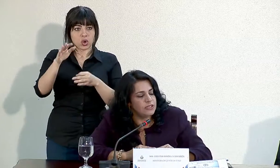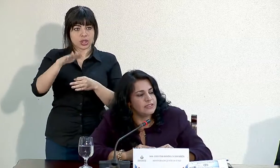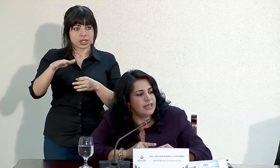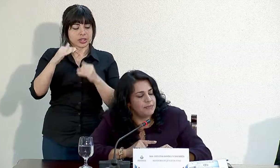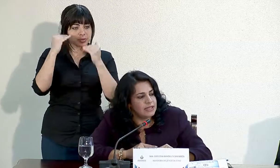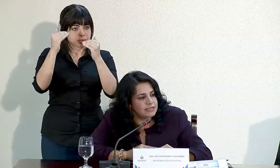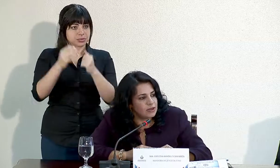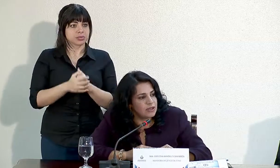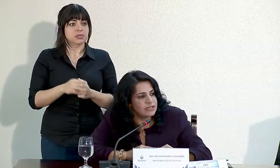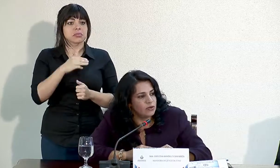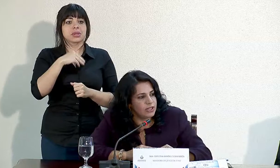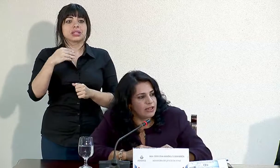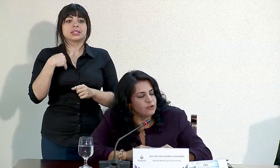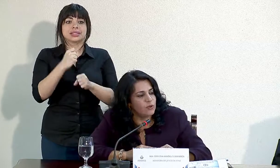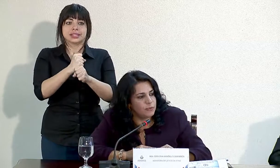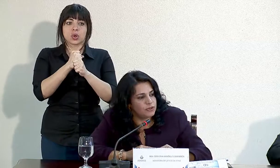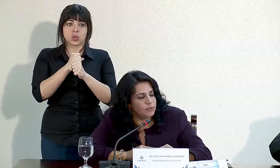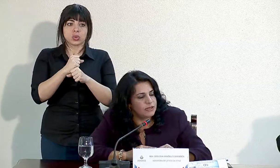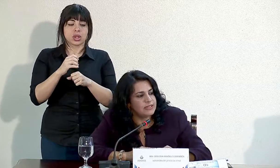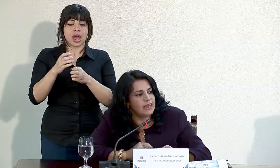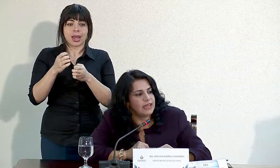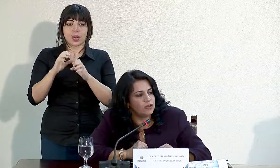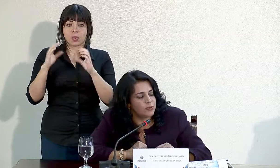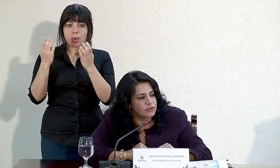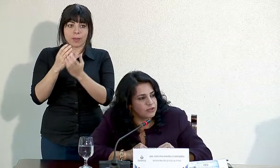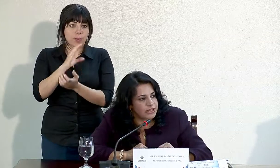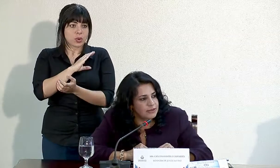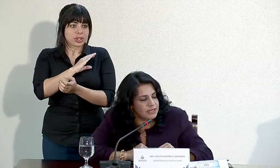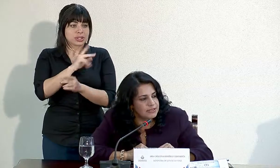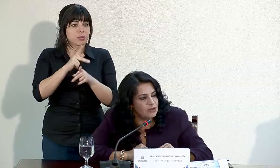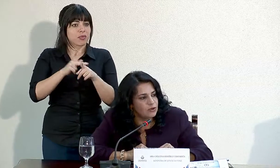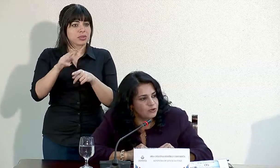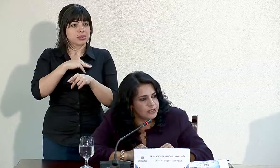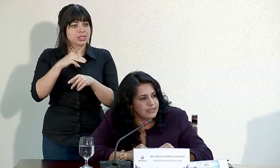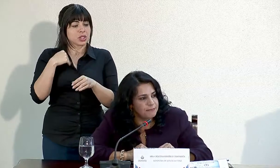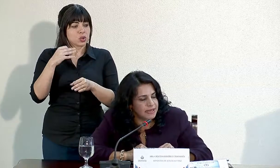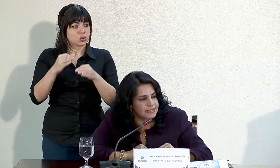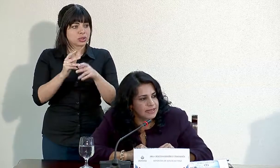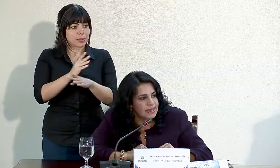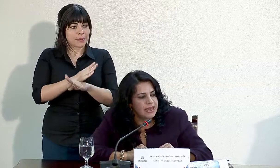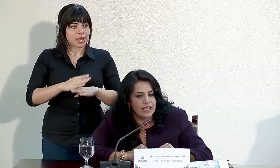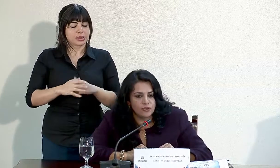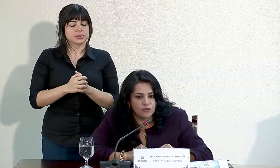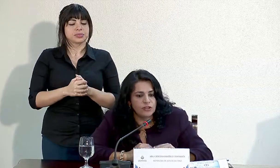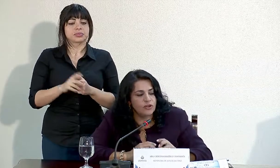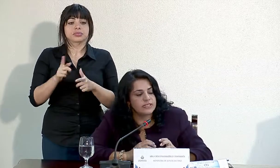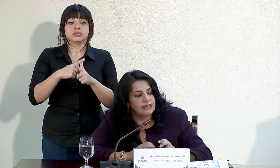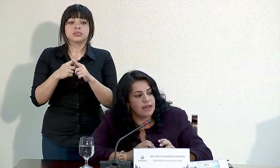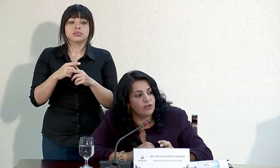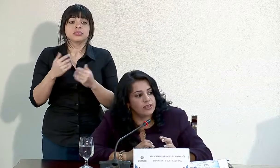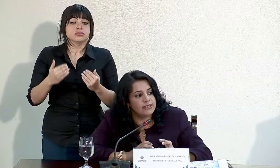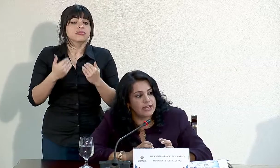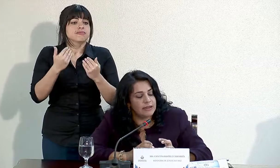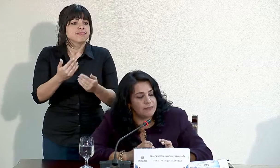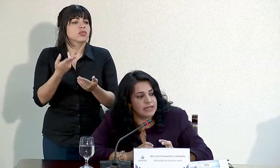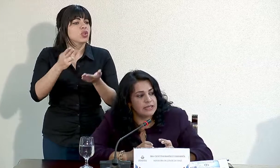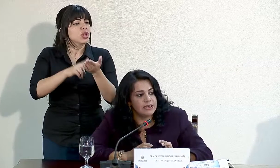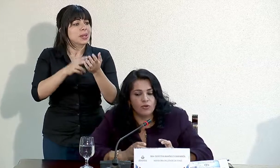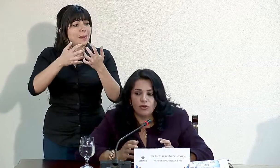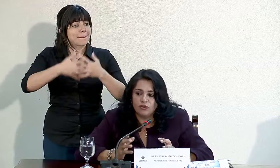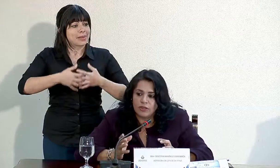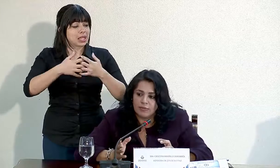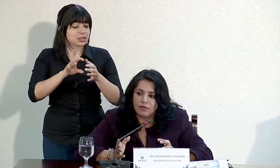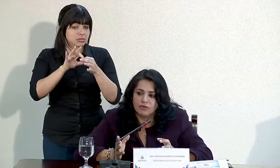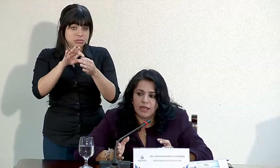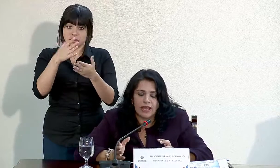de Justicia, del Ministerio de Seguridad, de los cuerpos de policía y los profesionales del Ministerio de Justicia y Paz. Entonces, lo que se le va a contratar a la empresa,